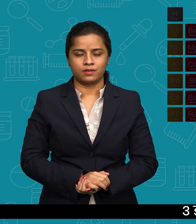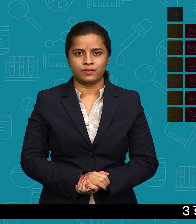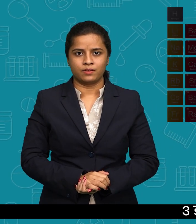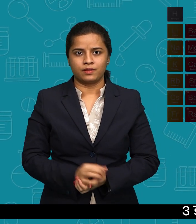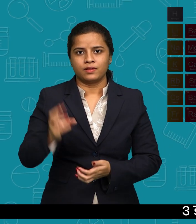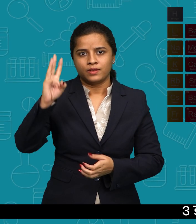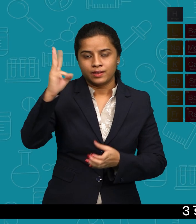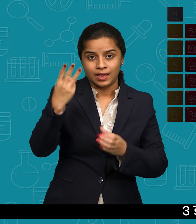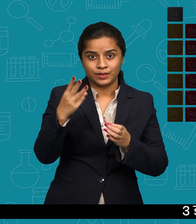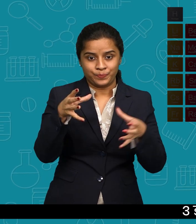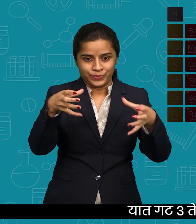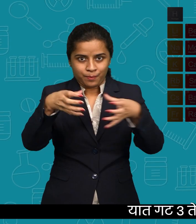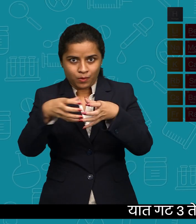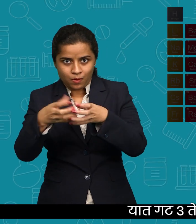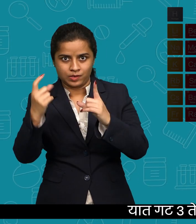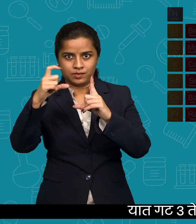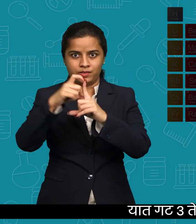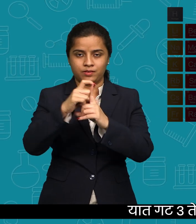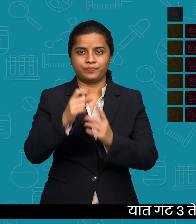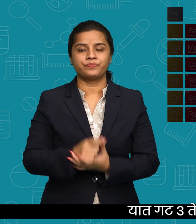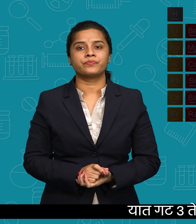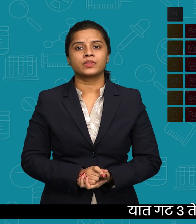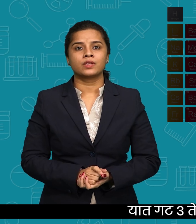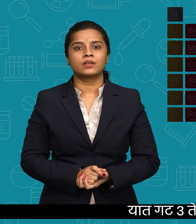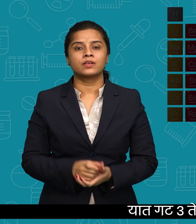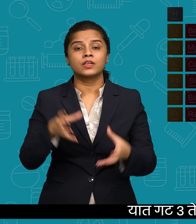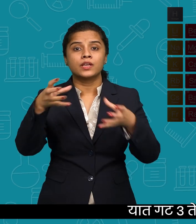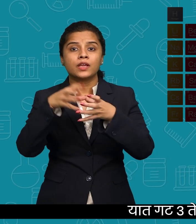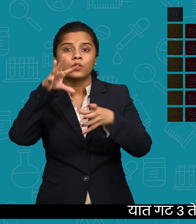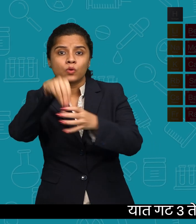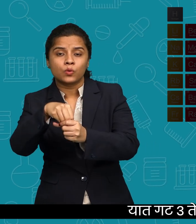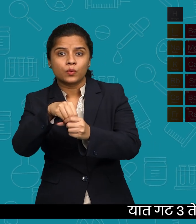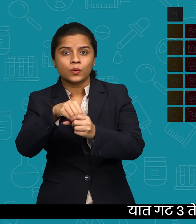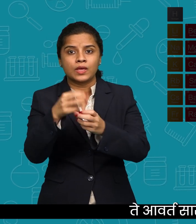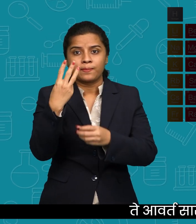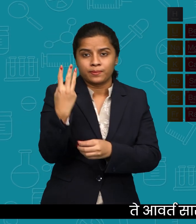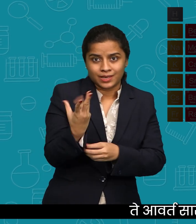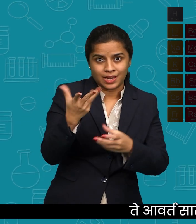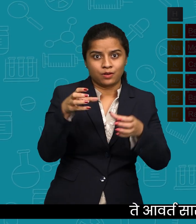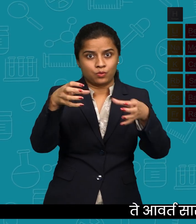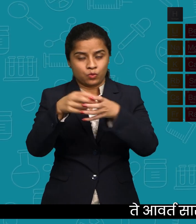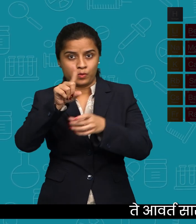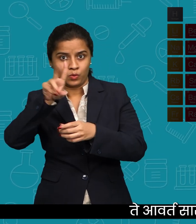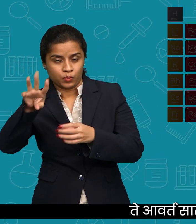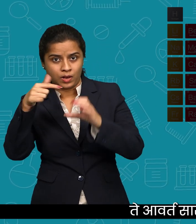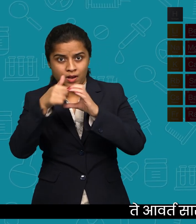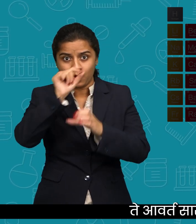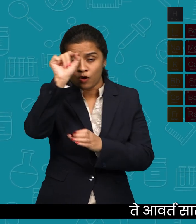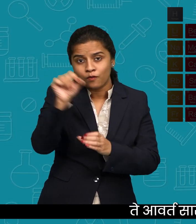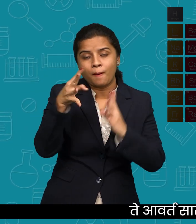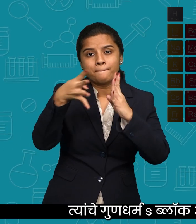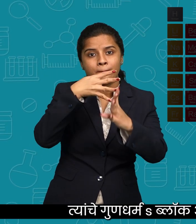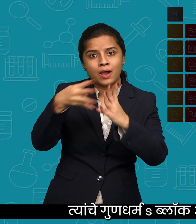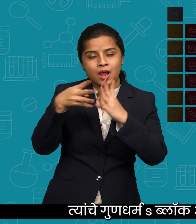थ्री डी ब्लॉक एलिमेंट्स यात गट 3 ते गट 12 घटक समाविष्ट आहेत. ते आवर्त सारणीच्या मध्यभागी